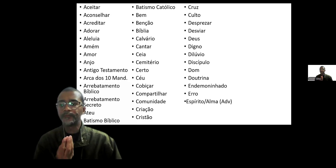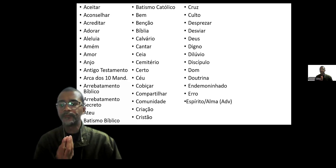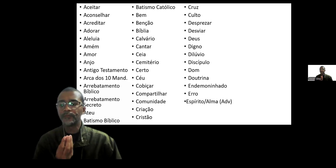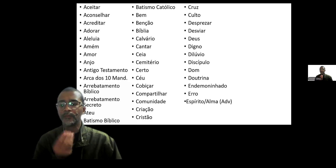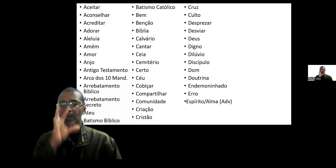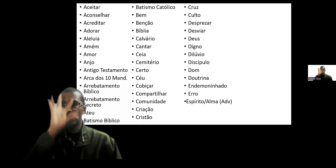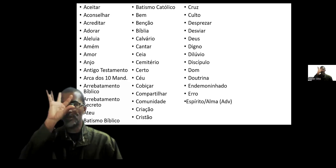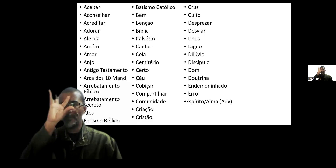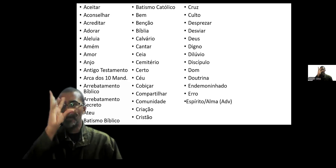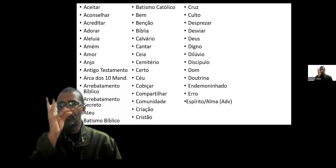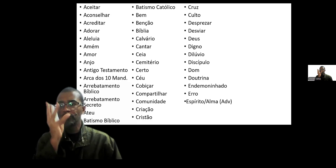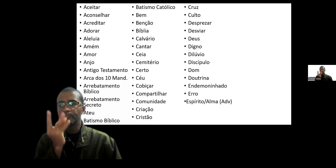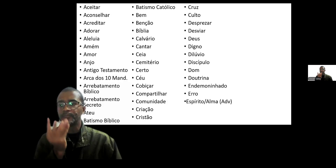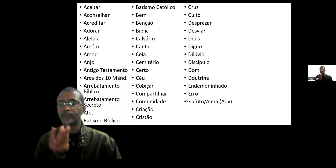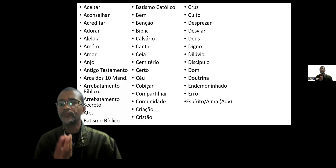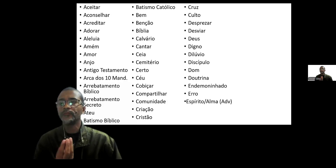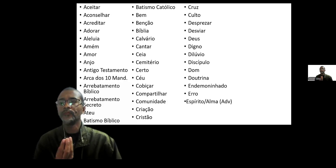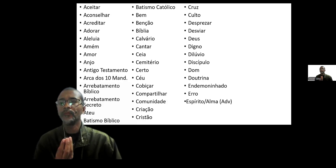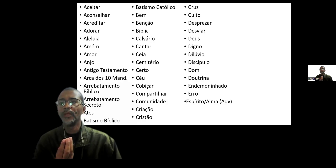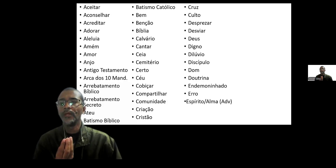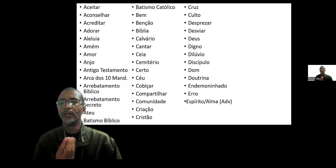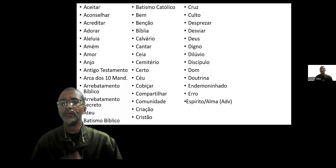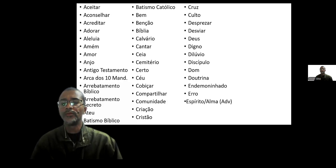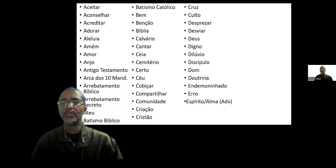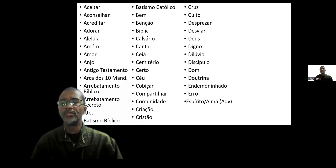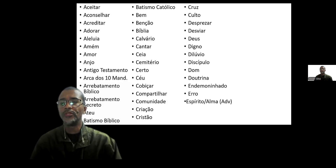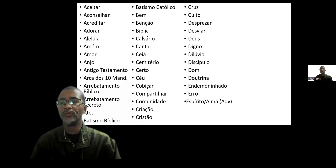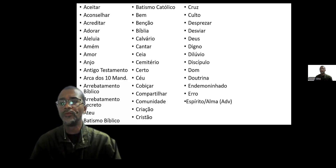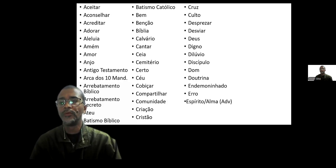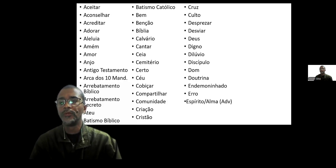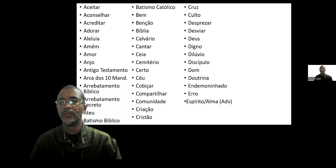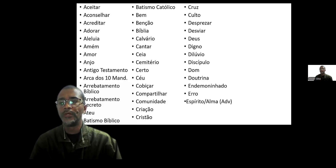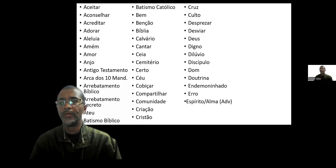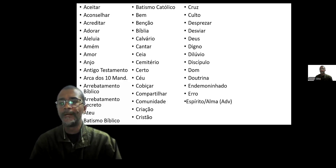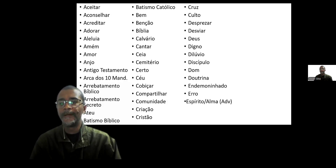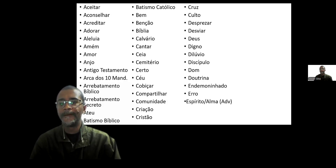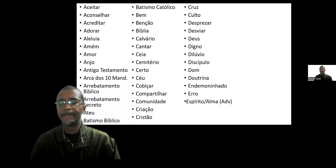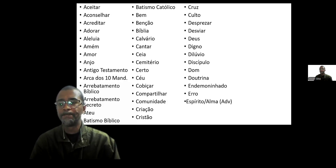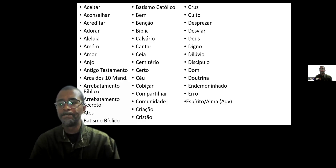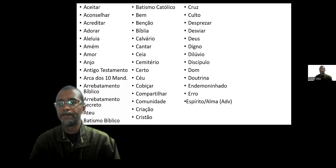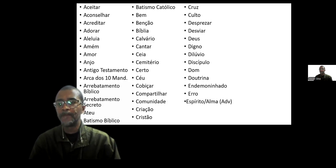tá? Esse é o espírito no sentido